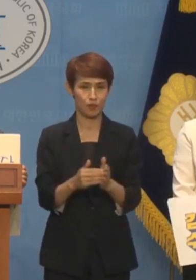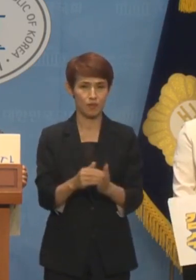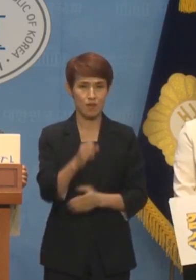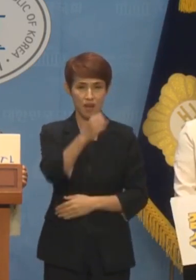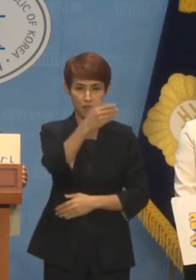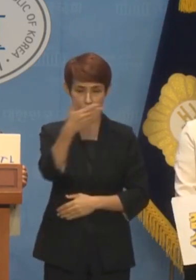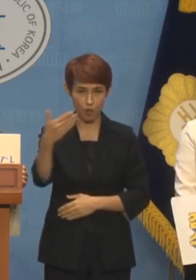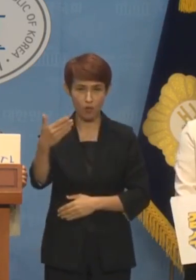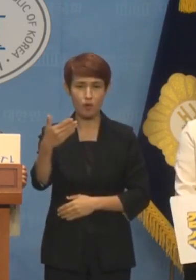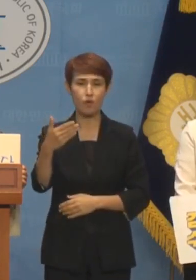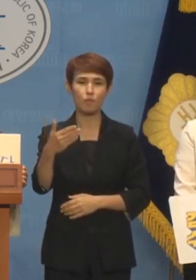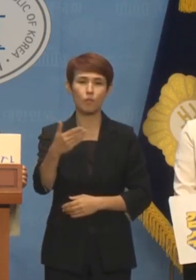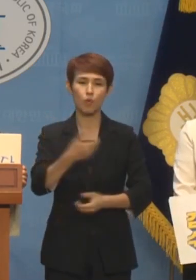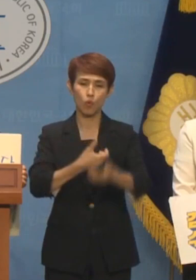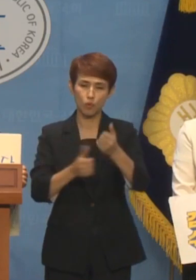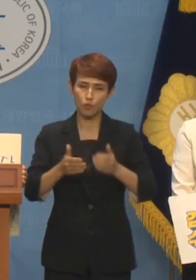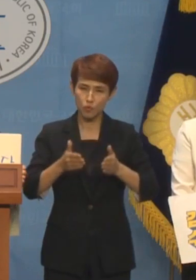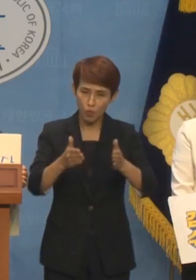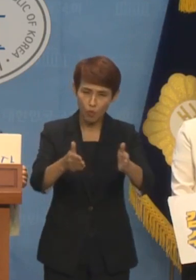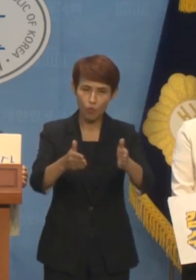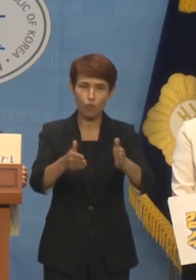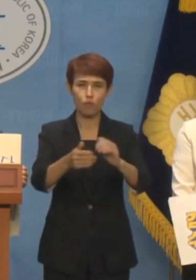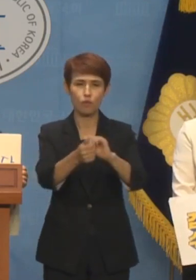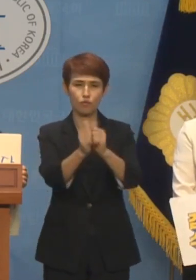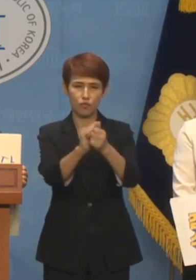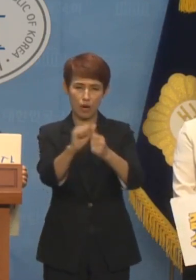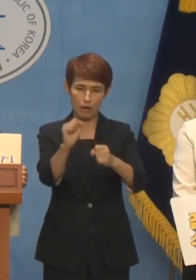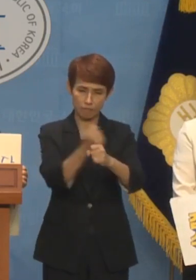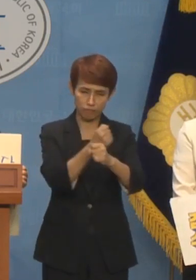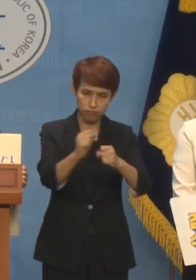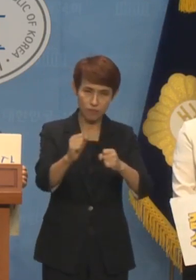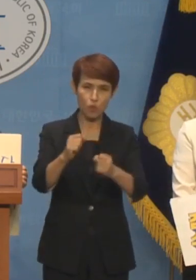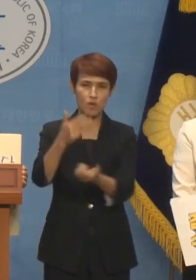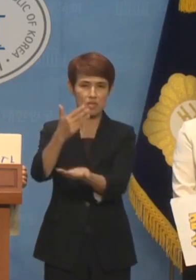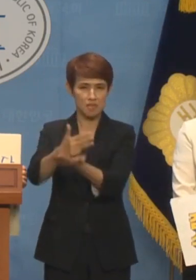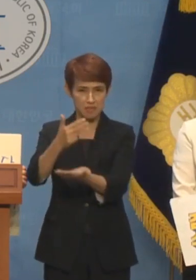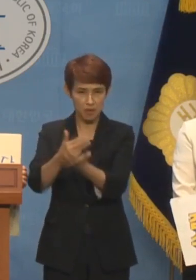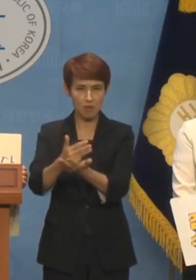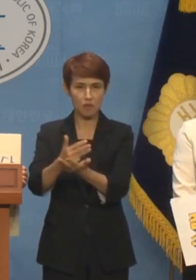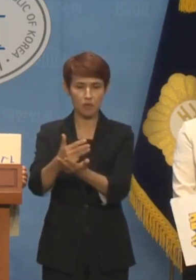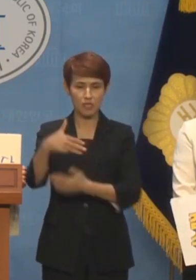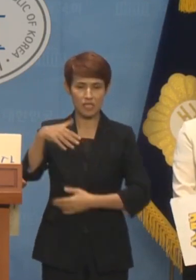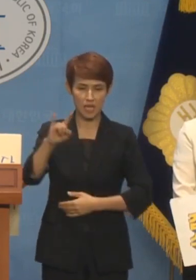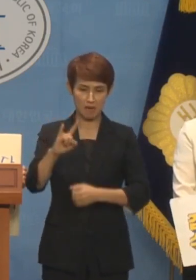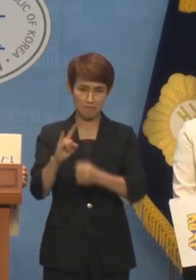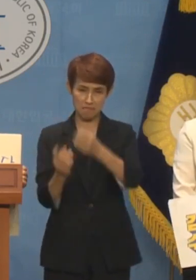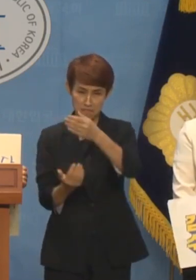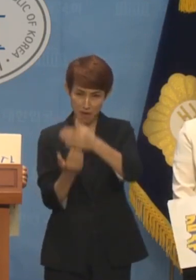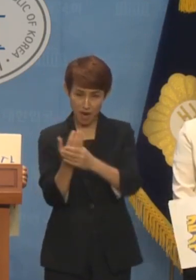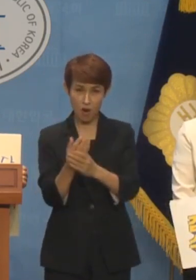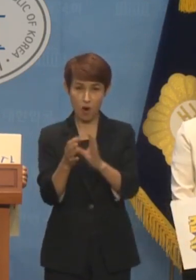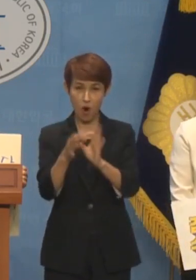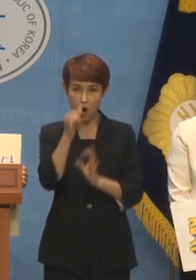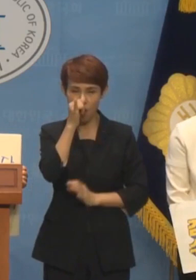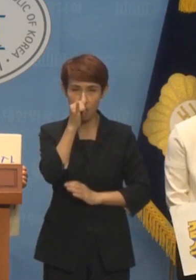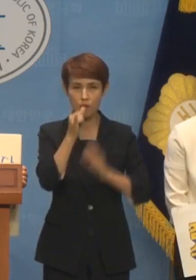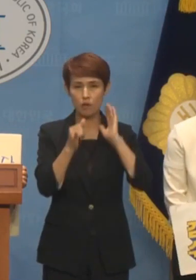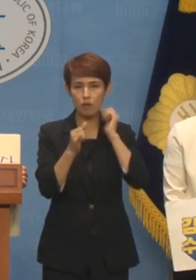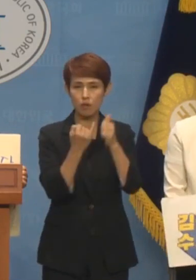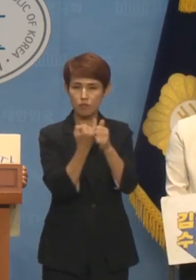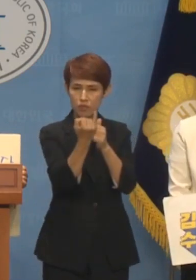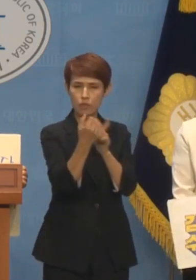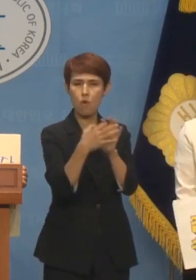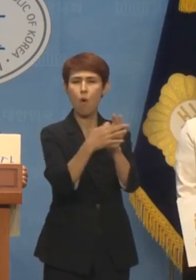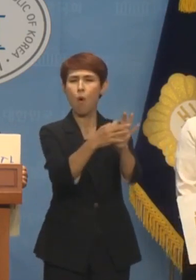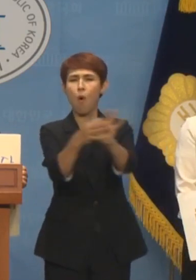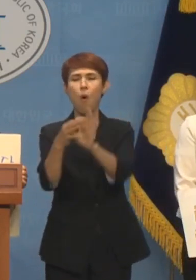명품 뇌물수수, 주가 조작, 잔고 조작, 그리고 이태원 참사와 최장령 사건에는 김건희 여사가 특별한 연루는 없고